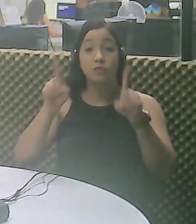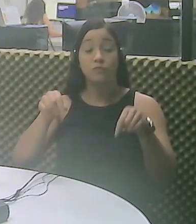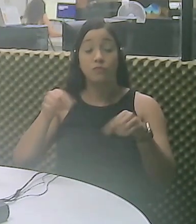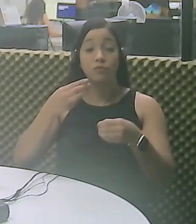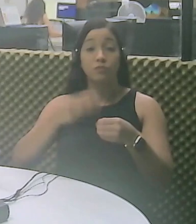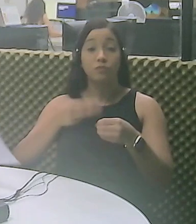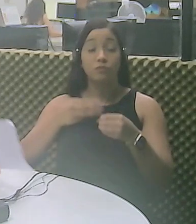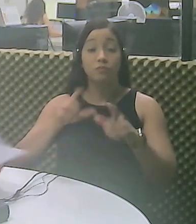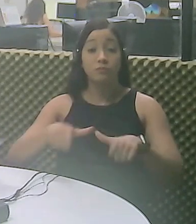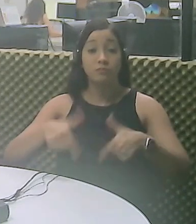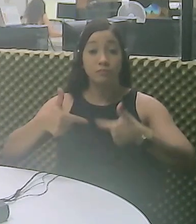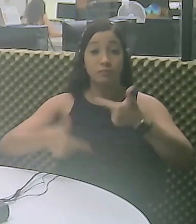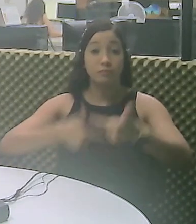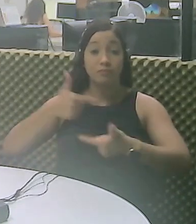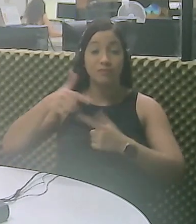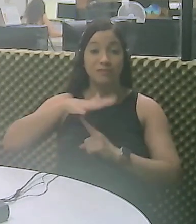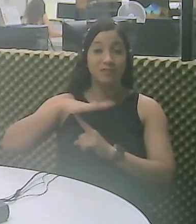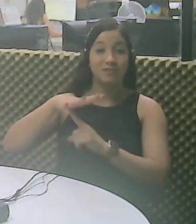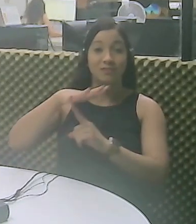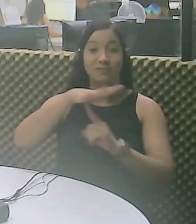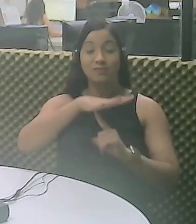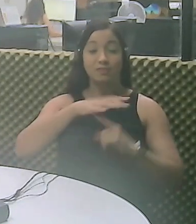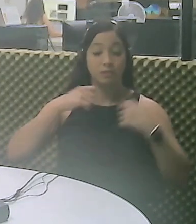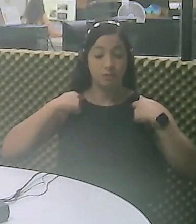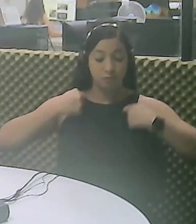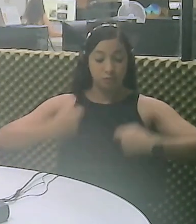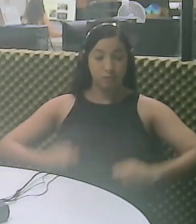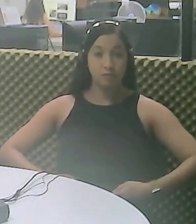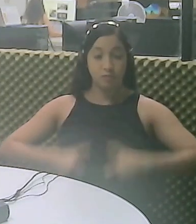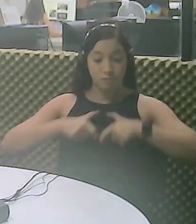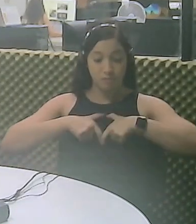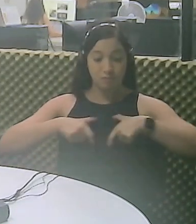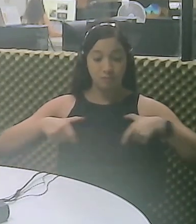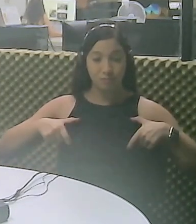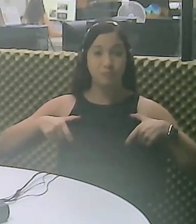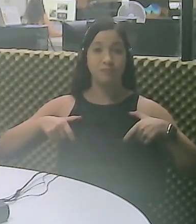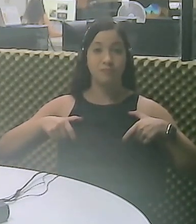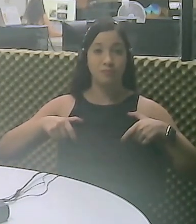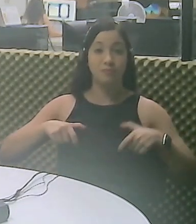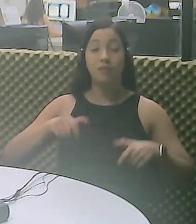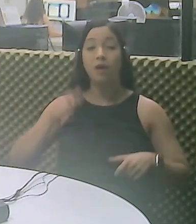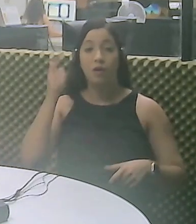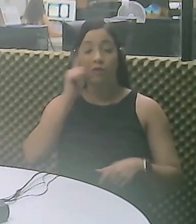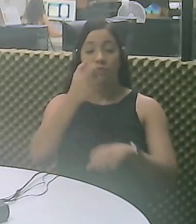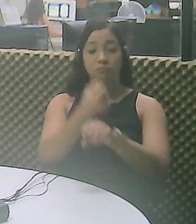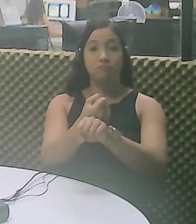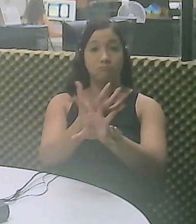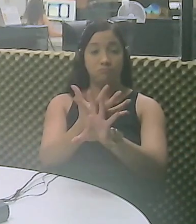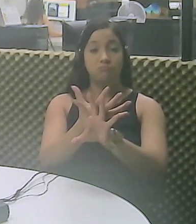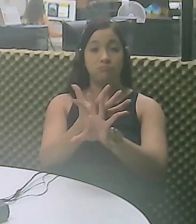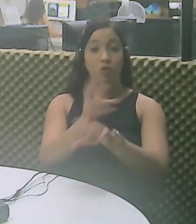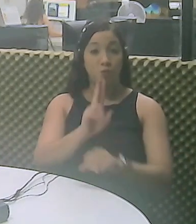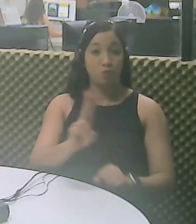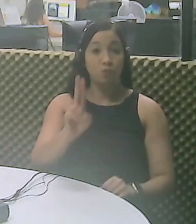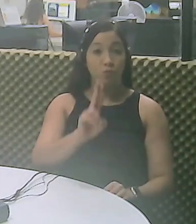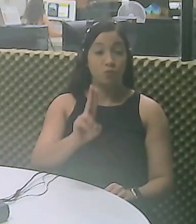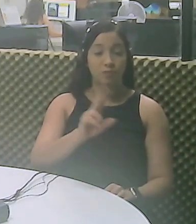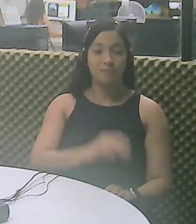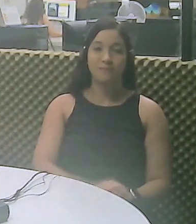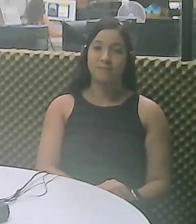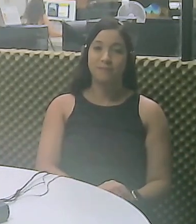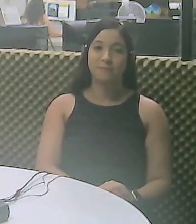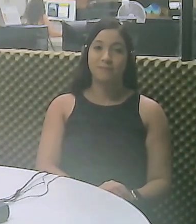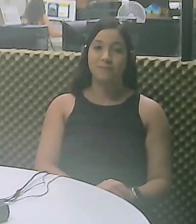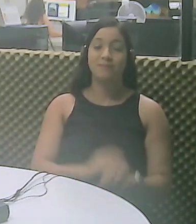municipais que atuarão no feirão, identificados com a camisa estilizada, para que uma chamada seja feita e a ferramenta seja utilizada.